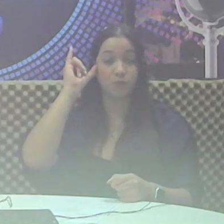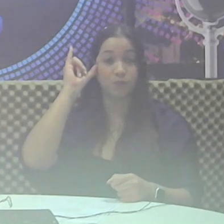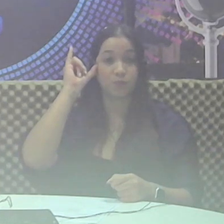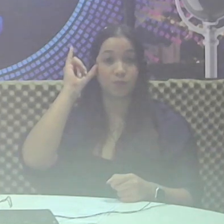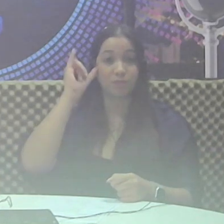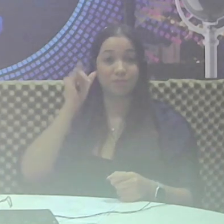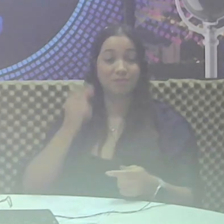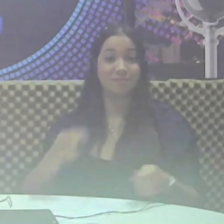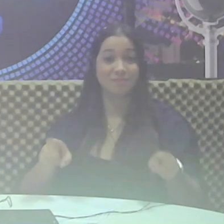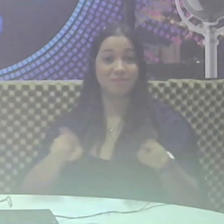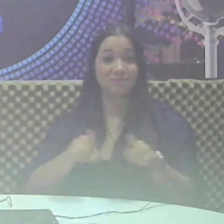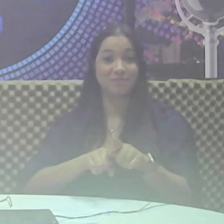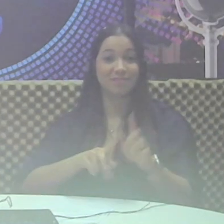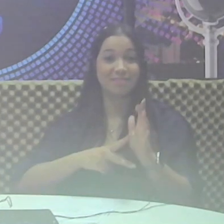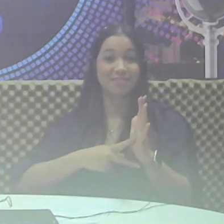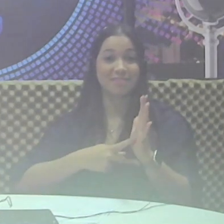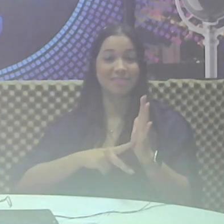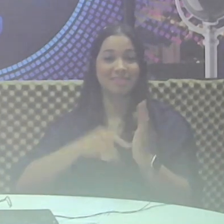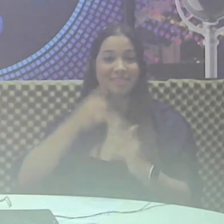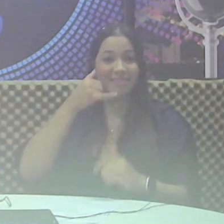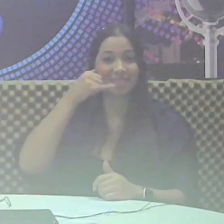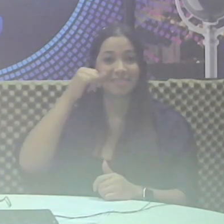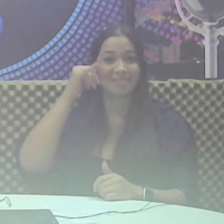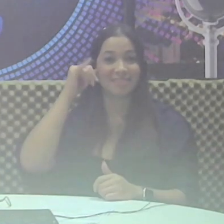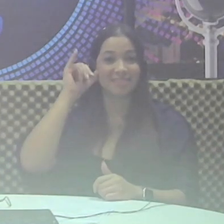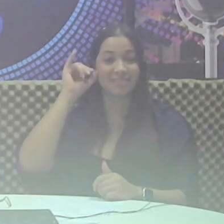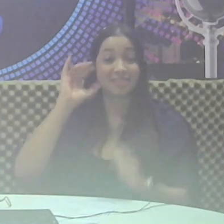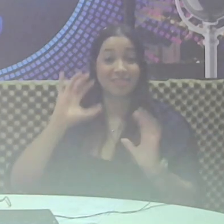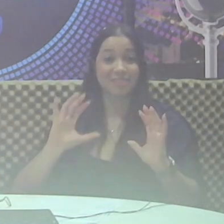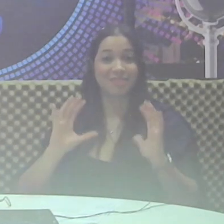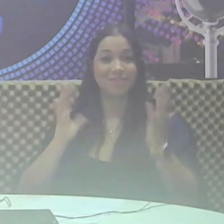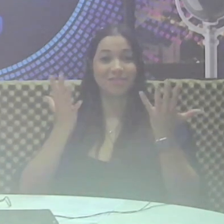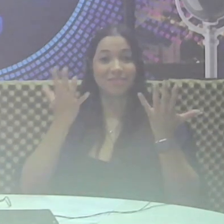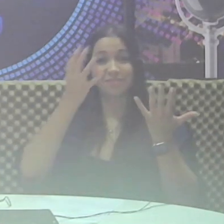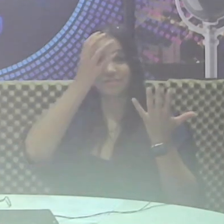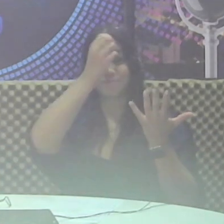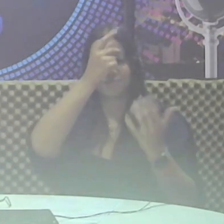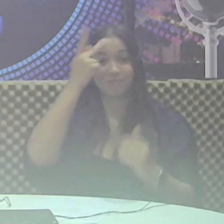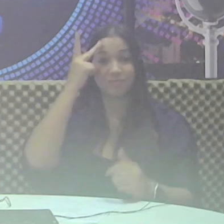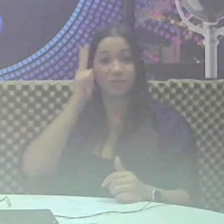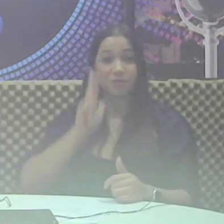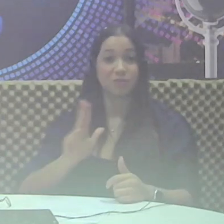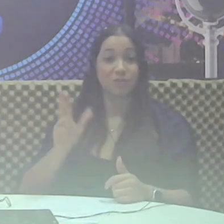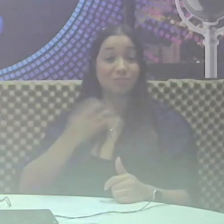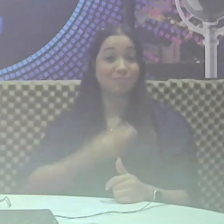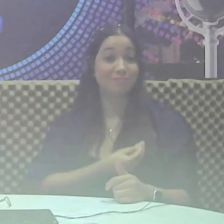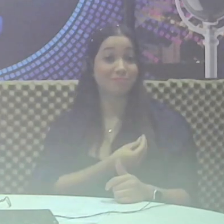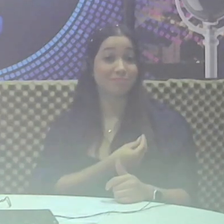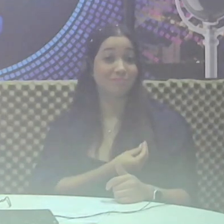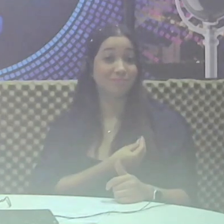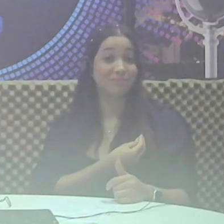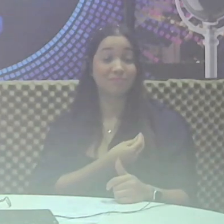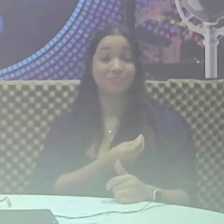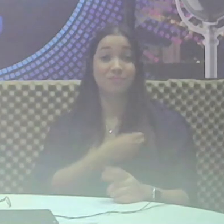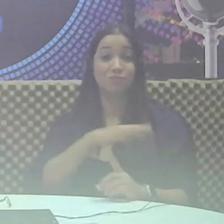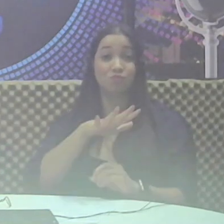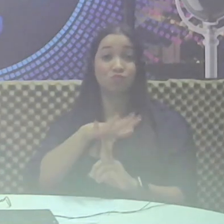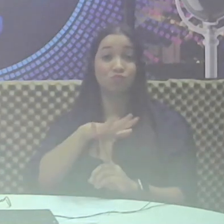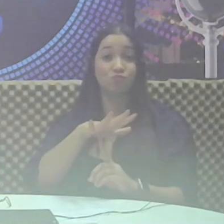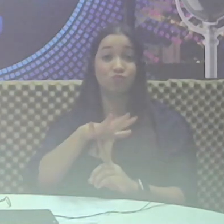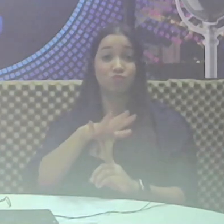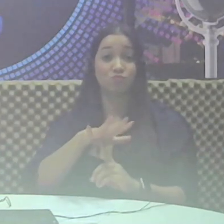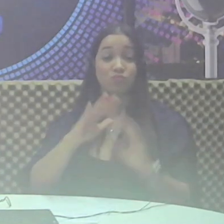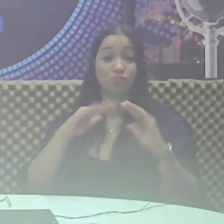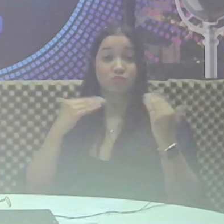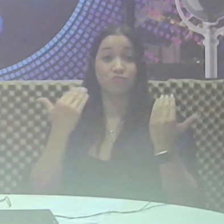Parceira do Sindicato Rural na realização do evento, a Prefeitura de Uberlândia está presente no evento com um estande próprio, a Arena